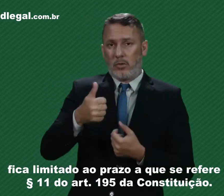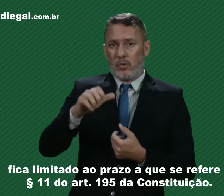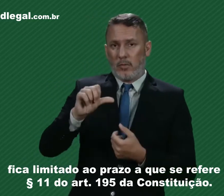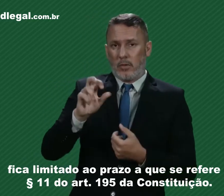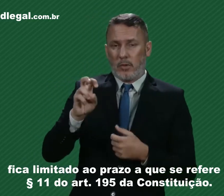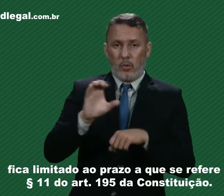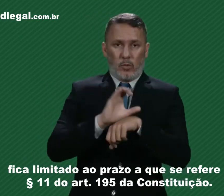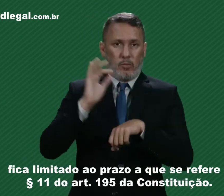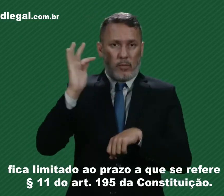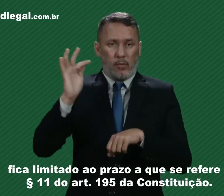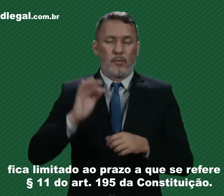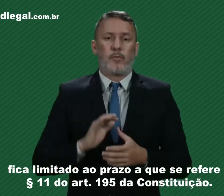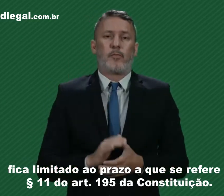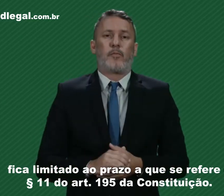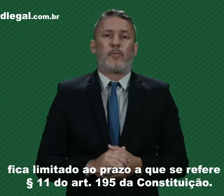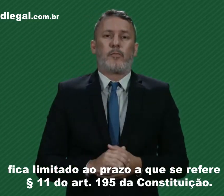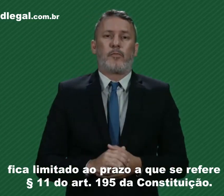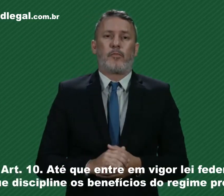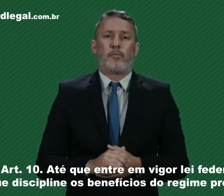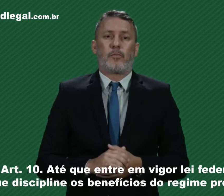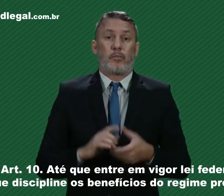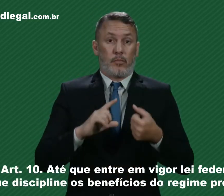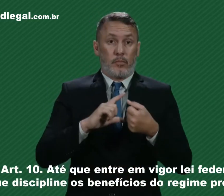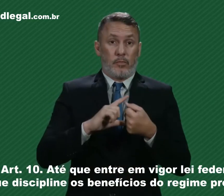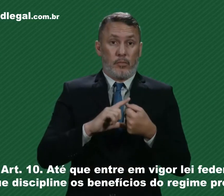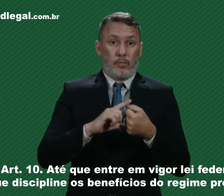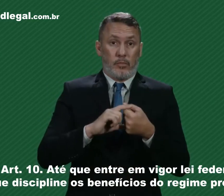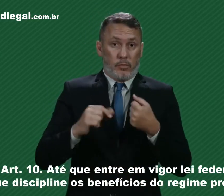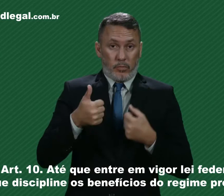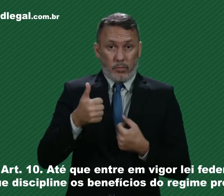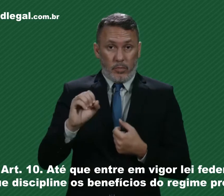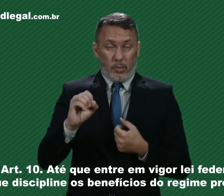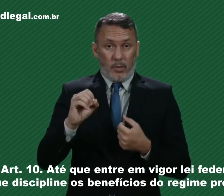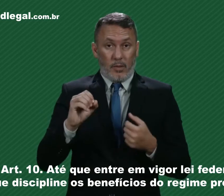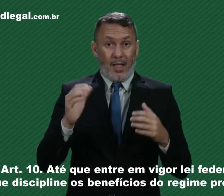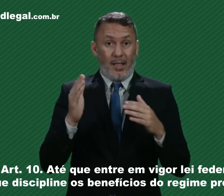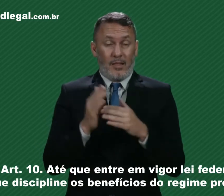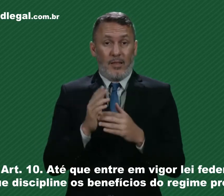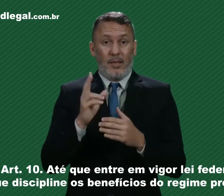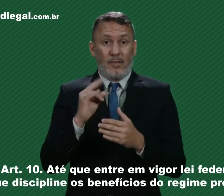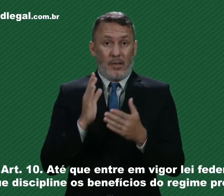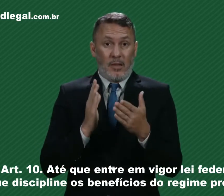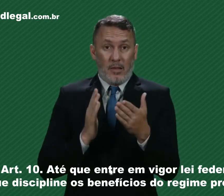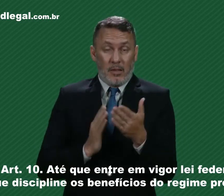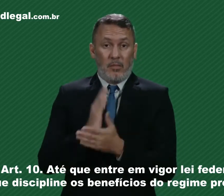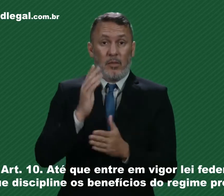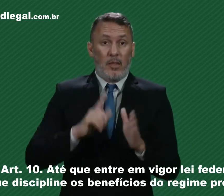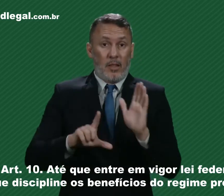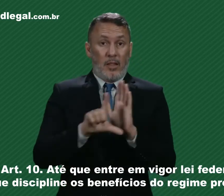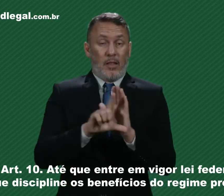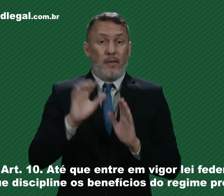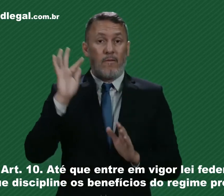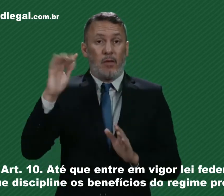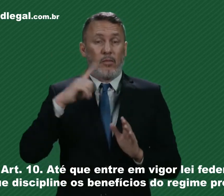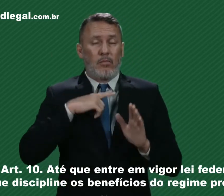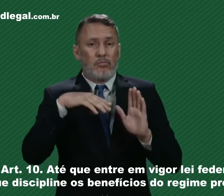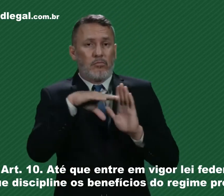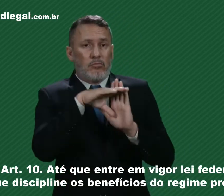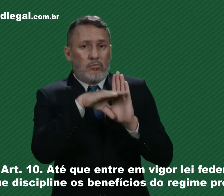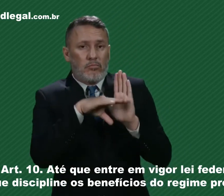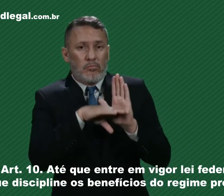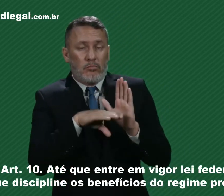artigo 195 da Constituição. Artigo 10. Até que entre em vigor lei federal que discipline